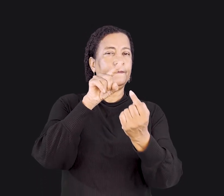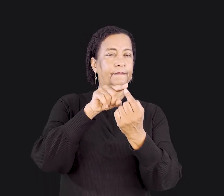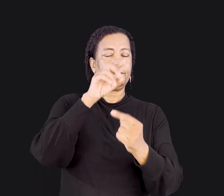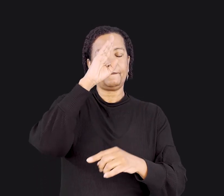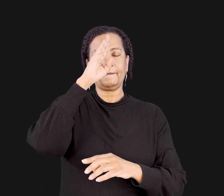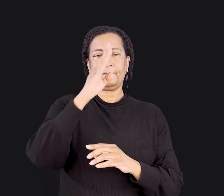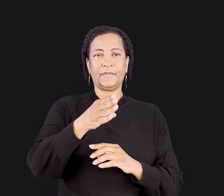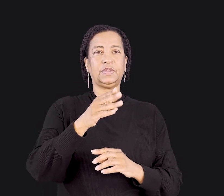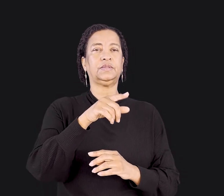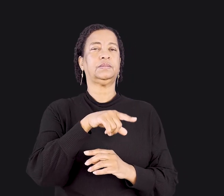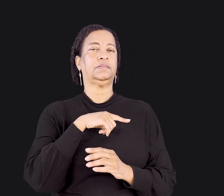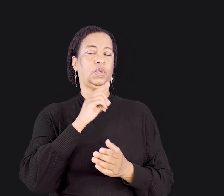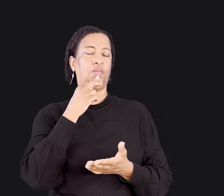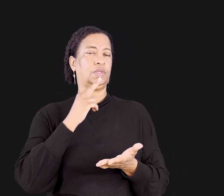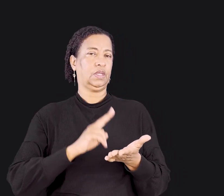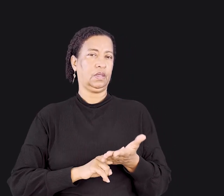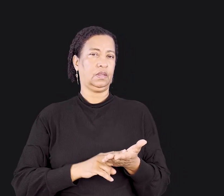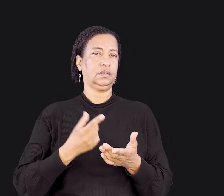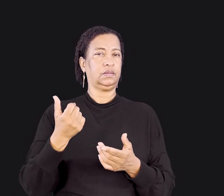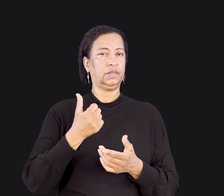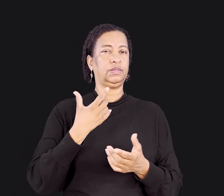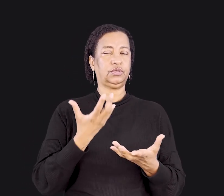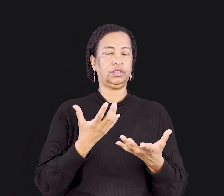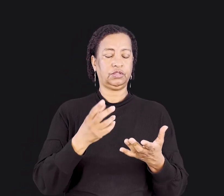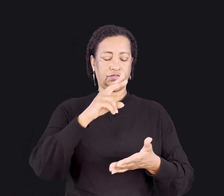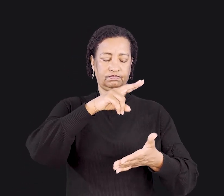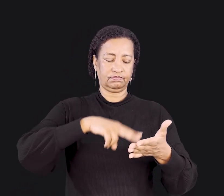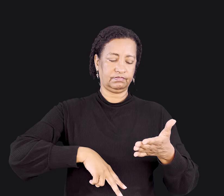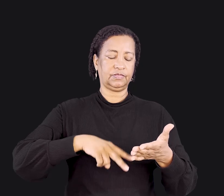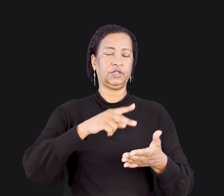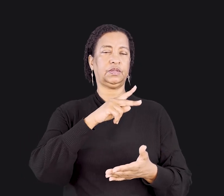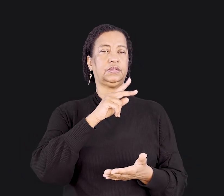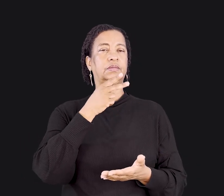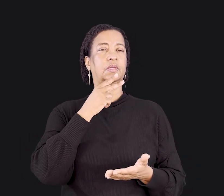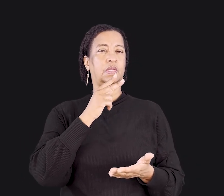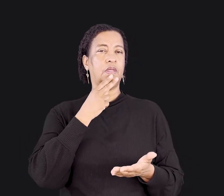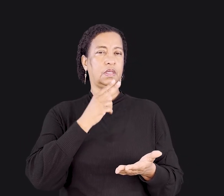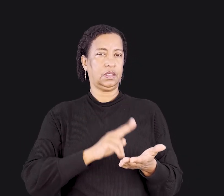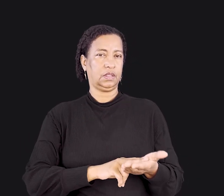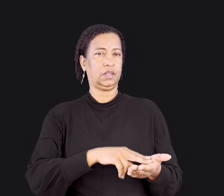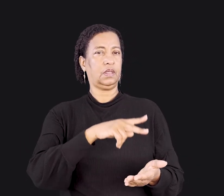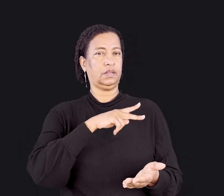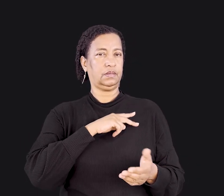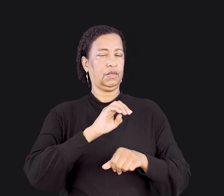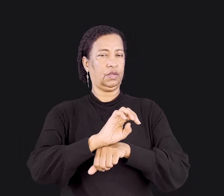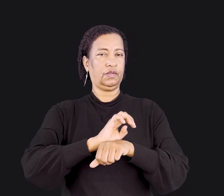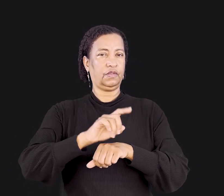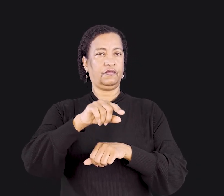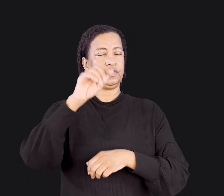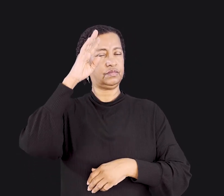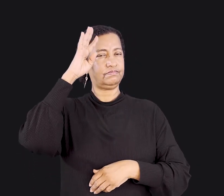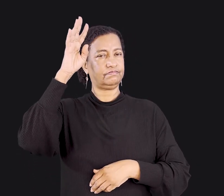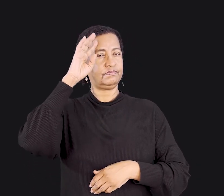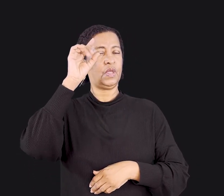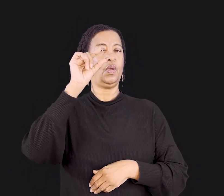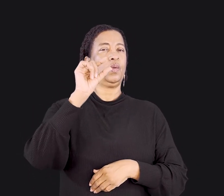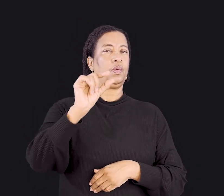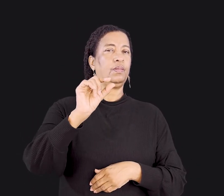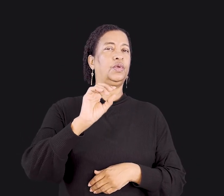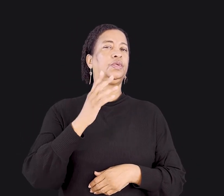carta. Primeiro, gostaria que durante a leitura da carta de Paulo aos Efésios, vocês refletissem um pouco sobre os